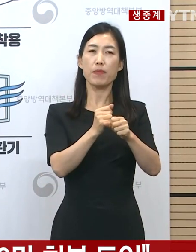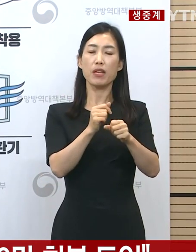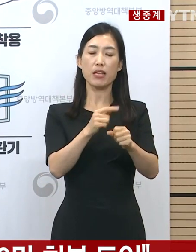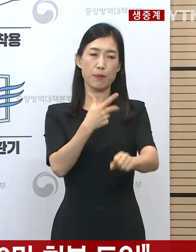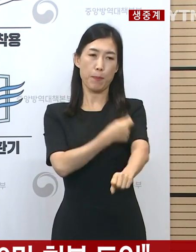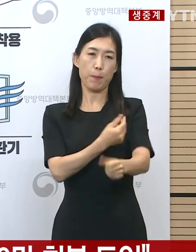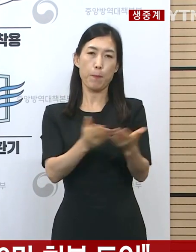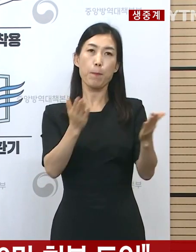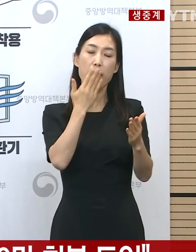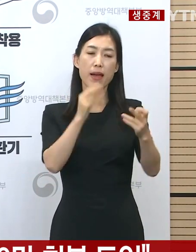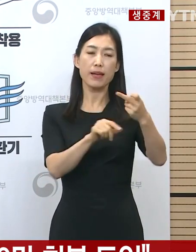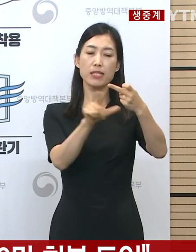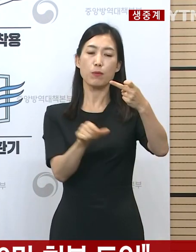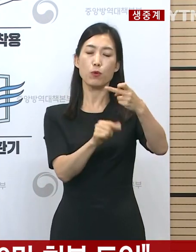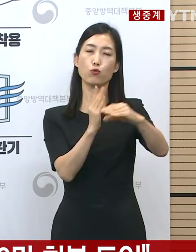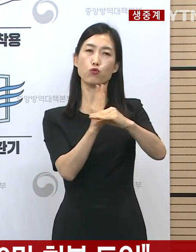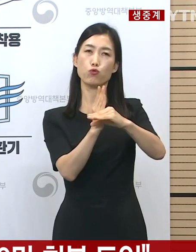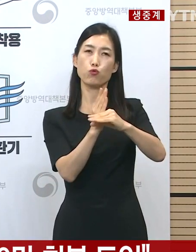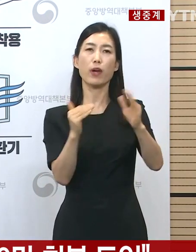9월 20일경입니다.